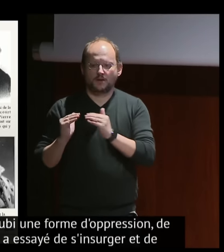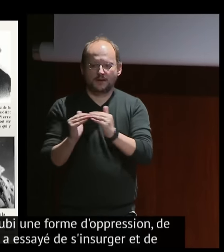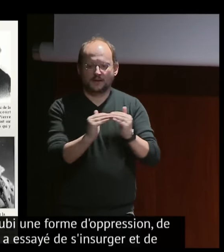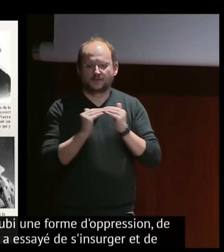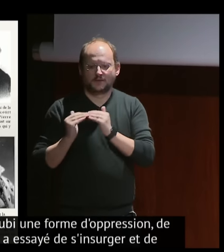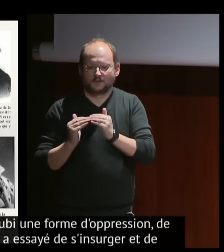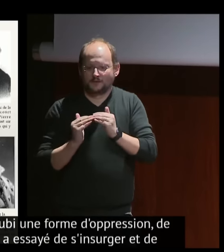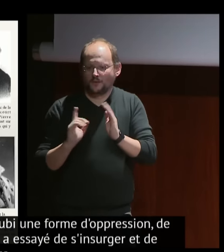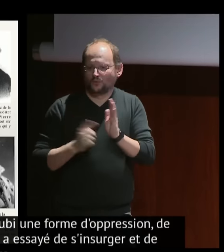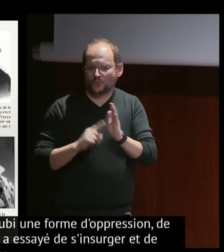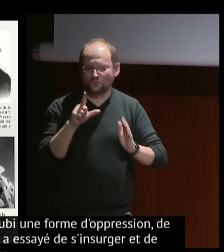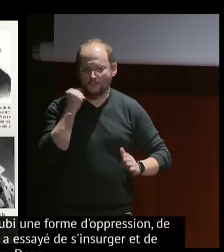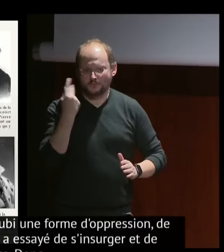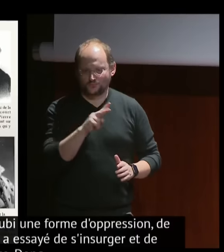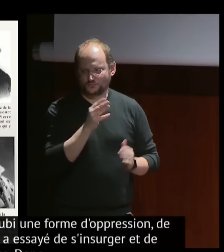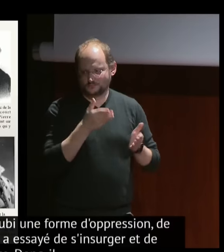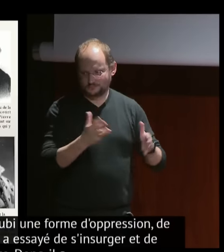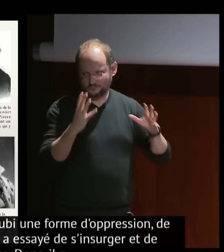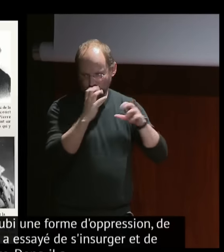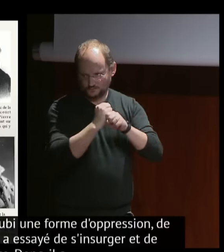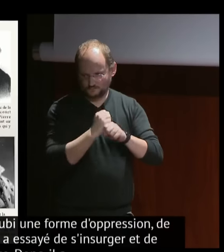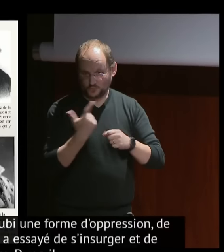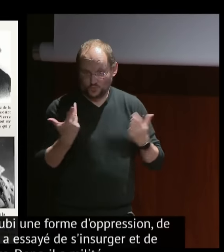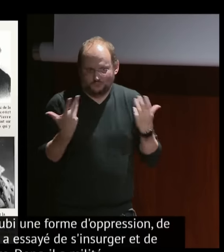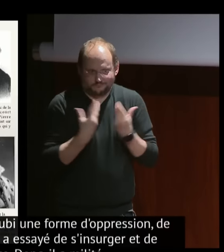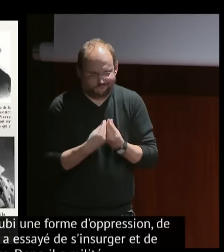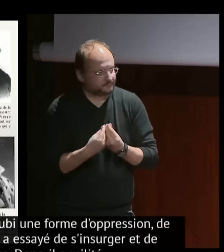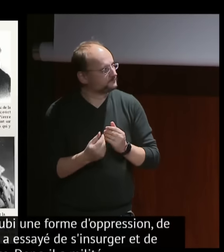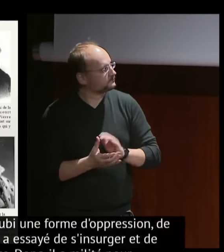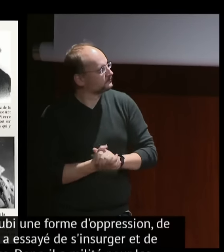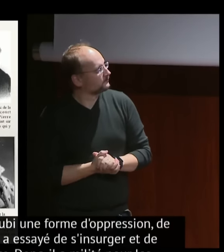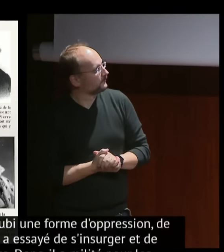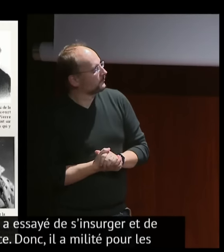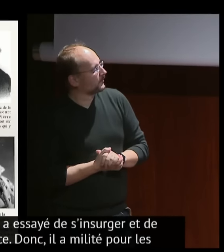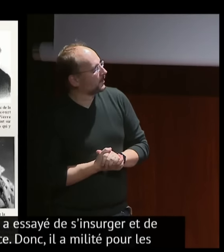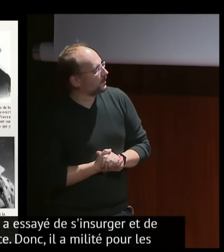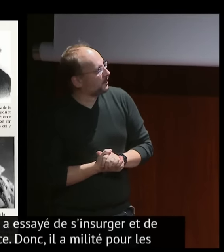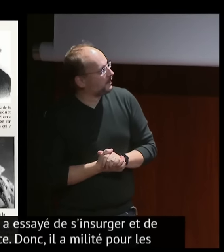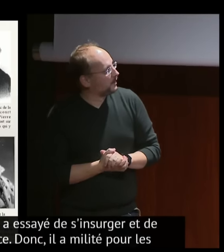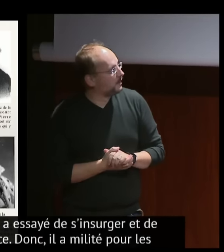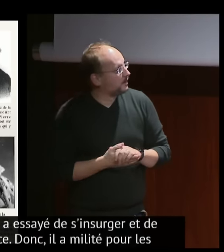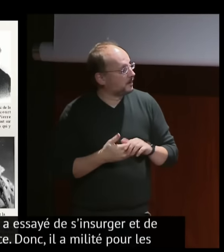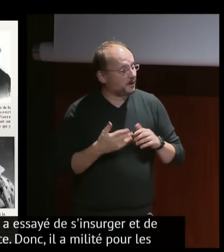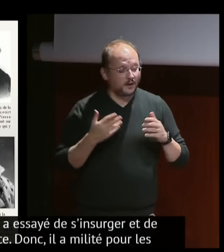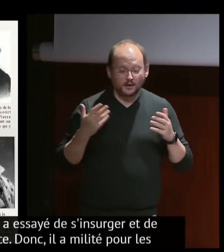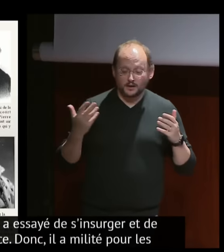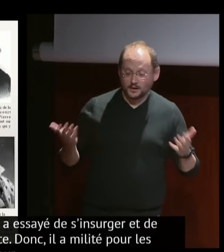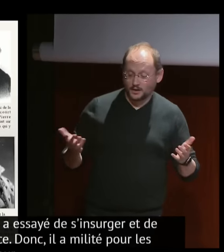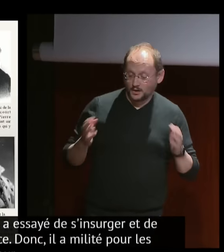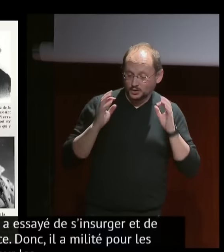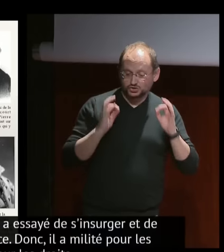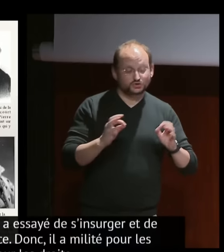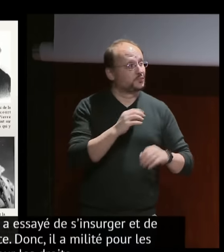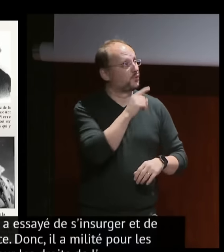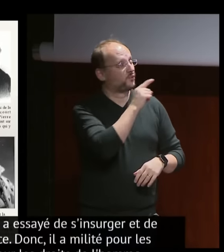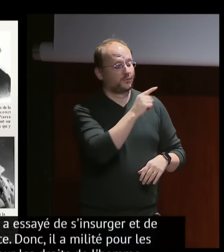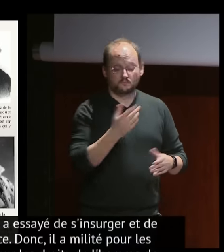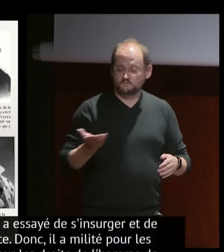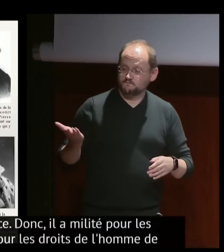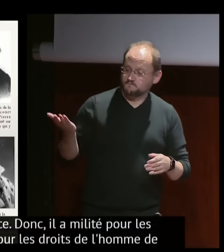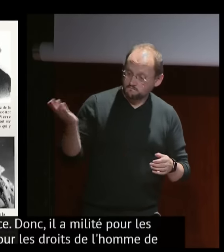Donc il a milité pour les sourds, mais il a également milité pour les droits de l'homme de façon plus générale